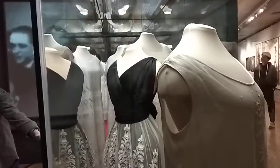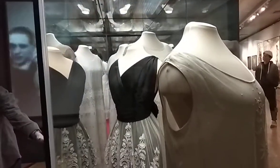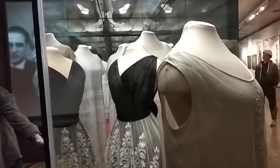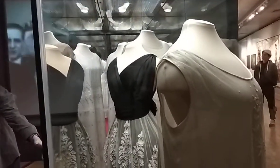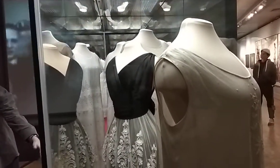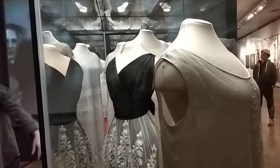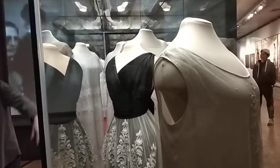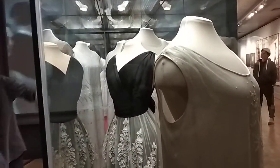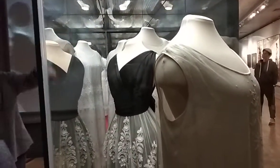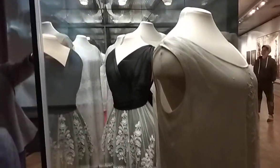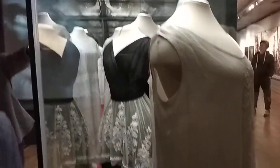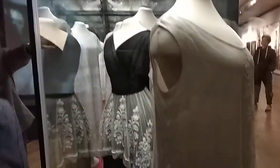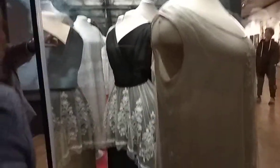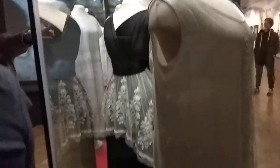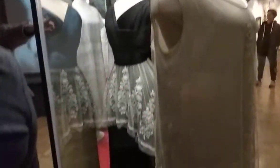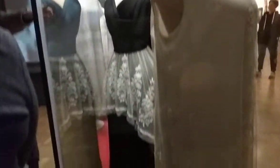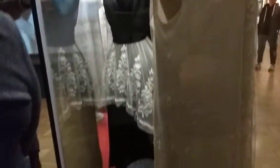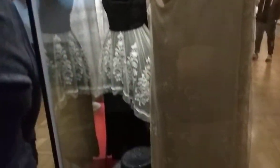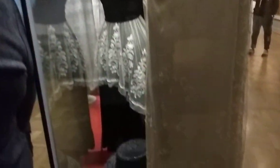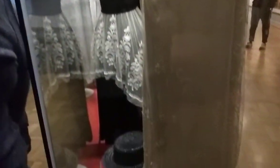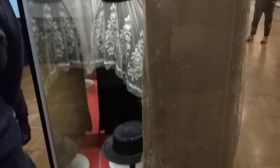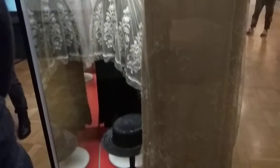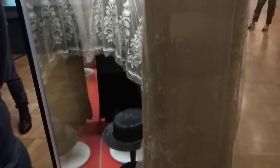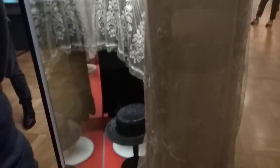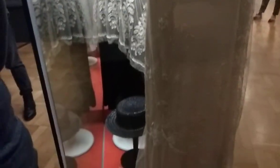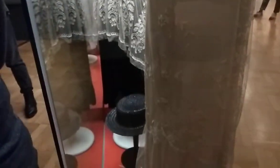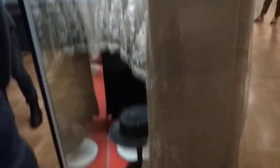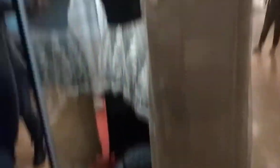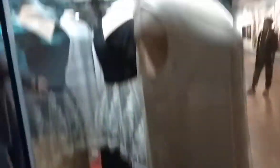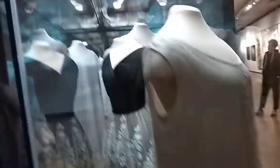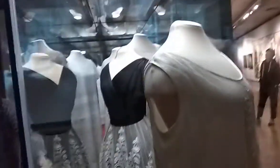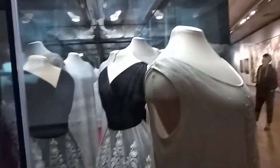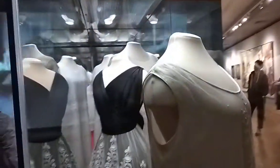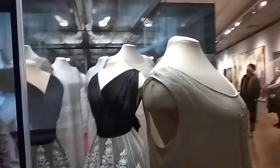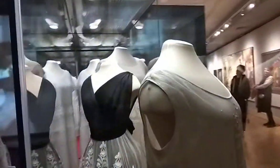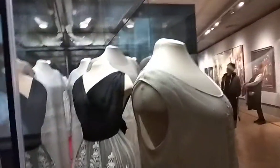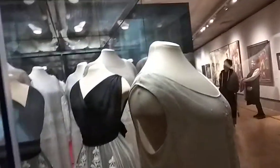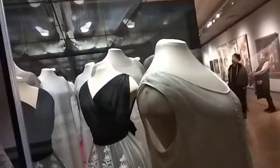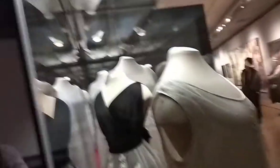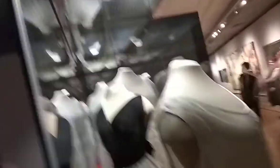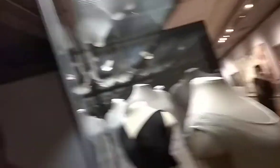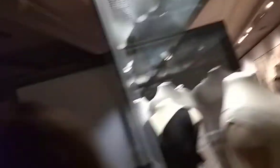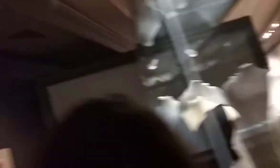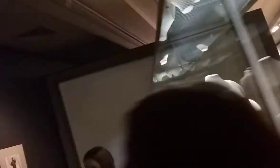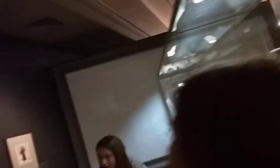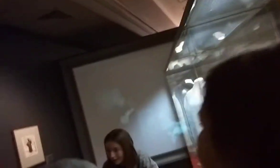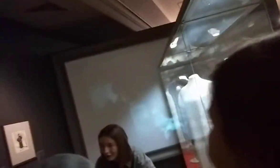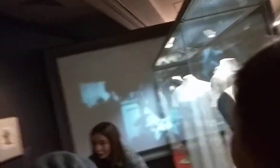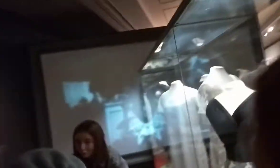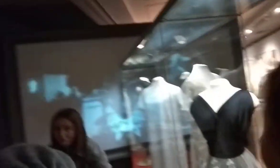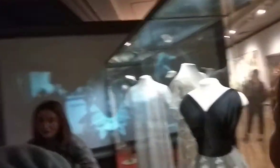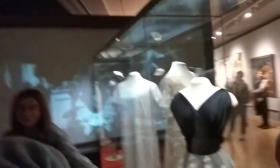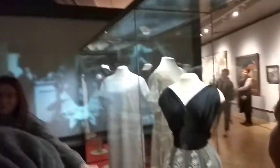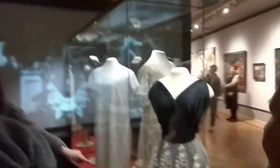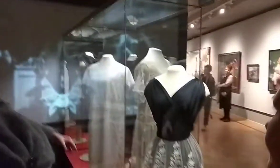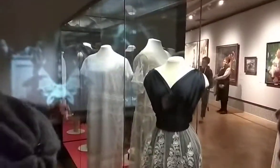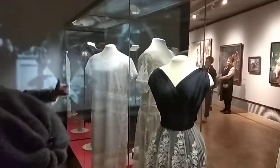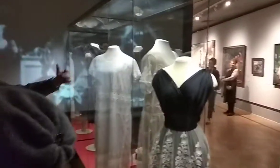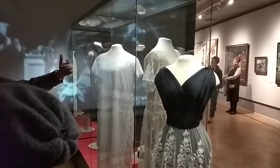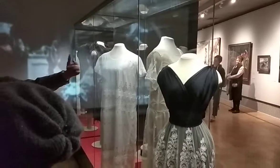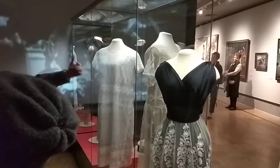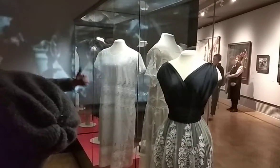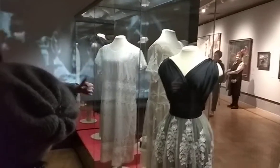невероятной красоты, своеобразные вырезы, рукава, они достаточно длинные для 21 века. Но в 20 веке